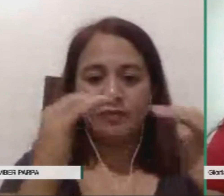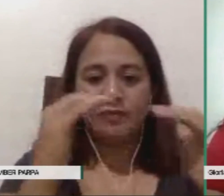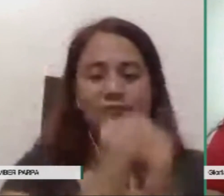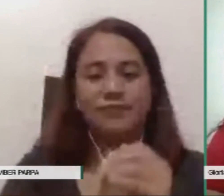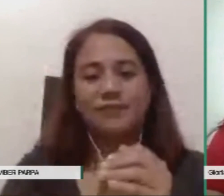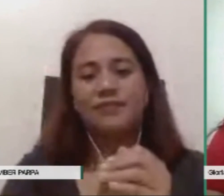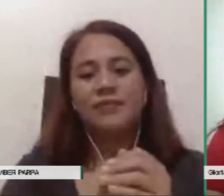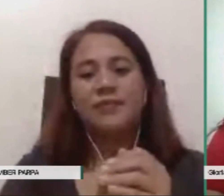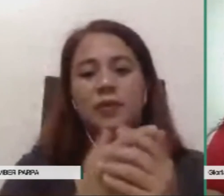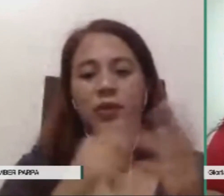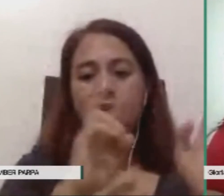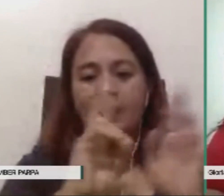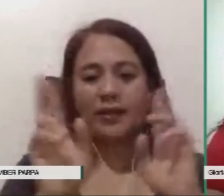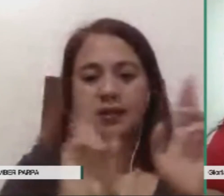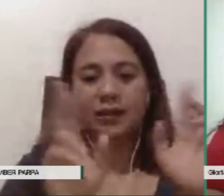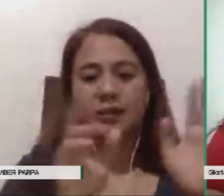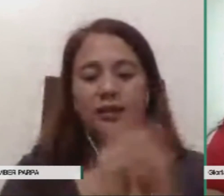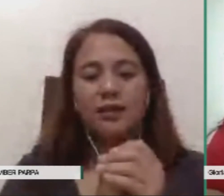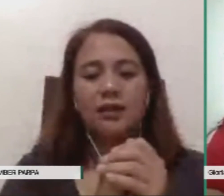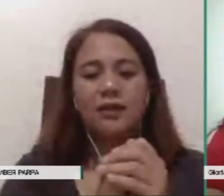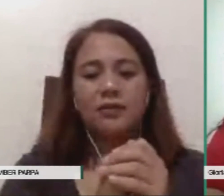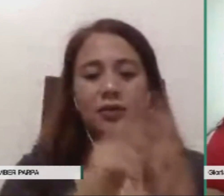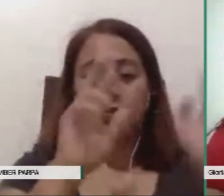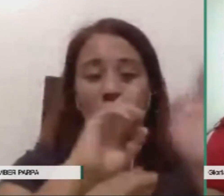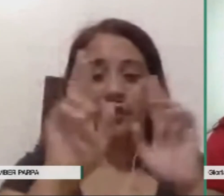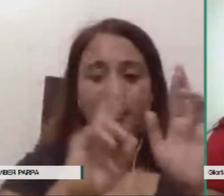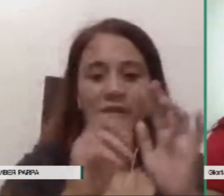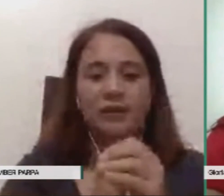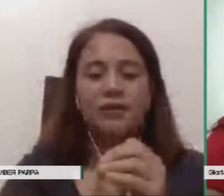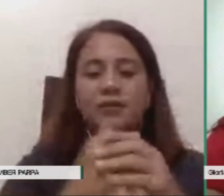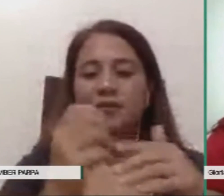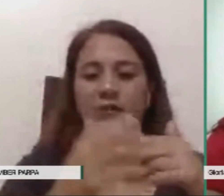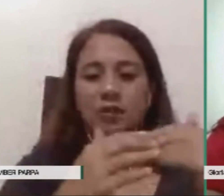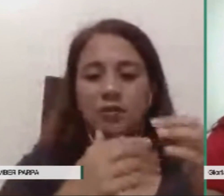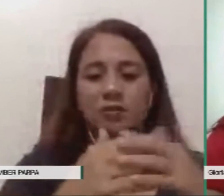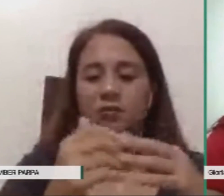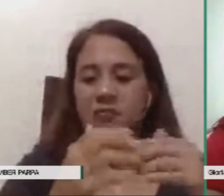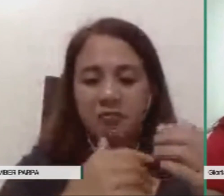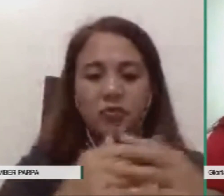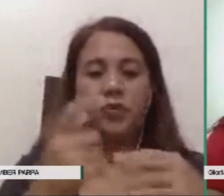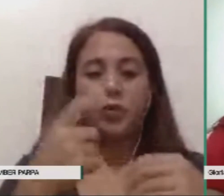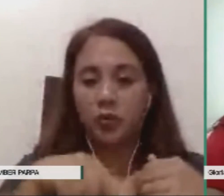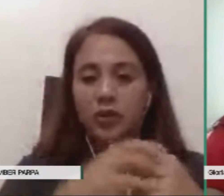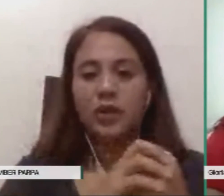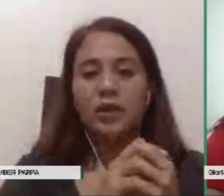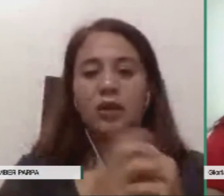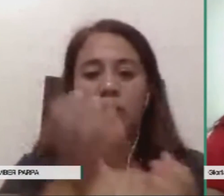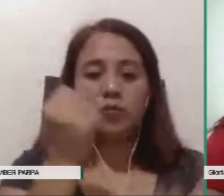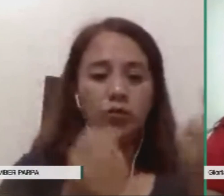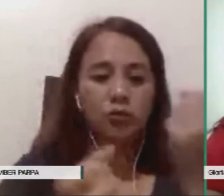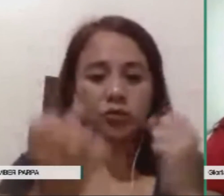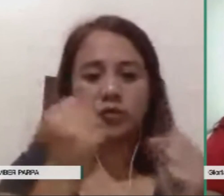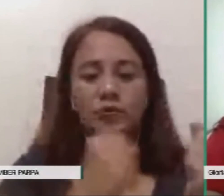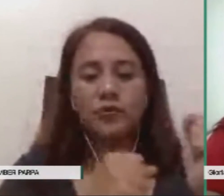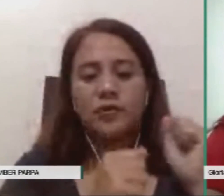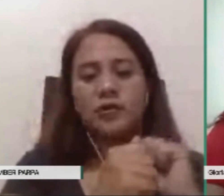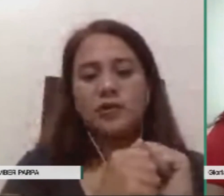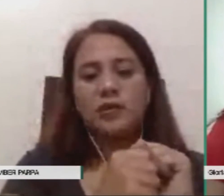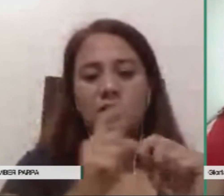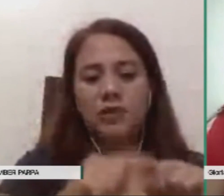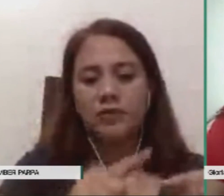handa, alisto kahit na ganito tayo na may kanya-kanyang in a different condition